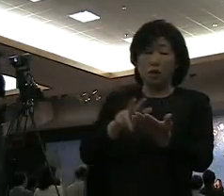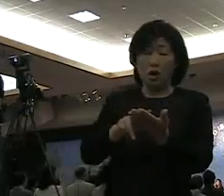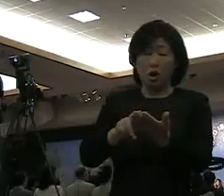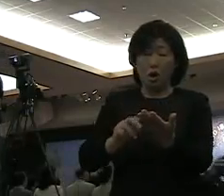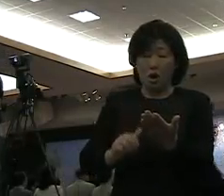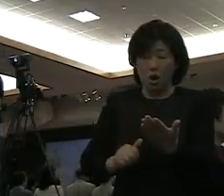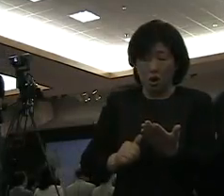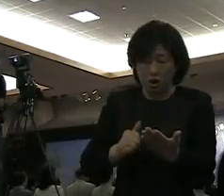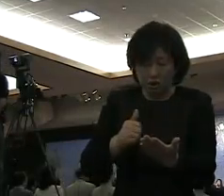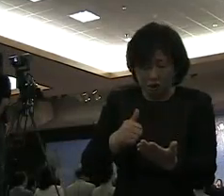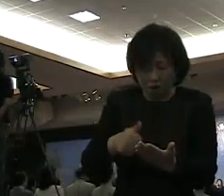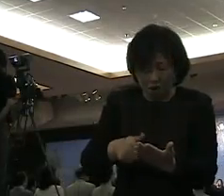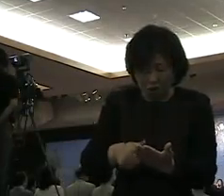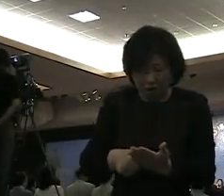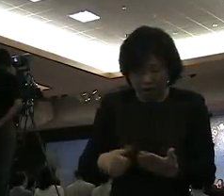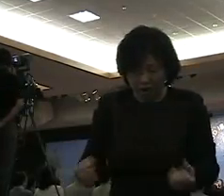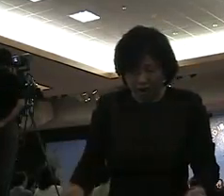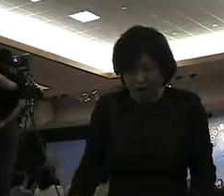엎드려